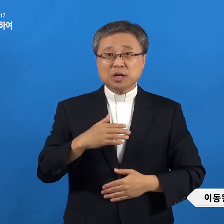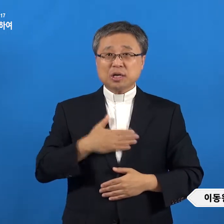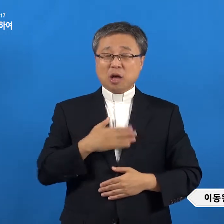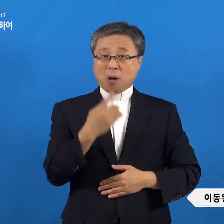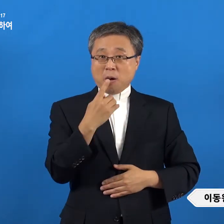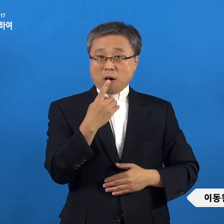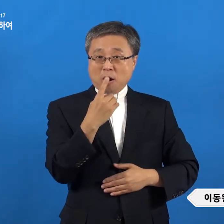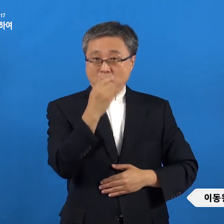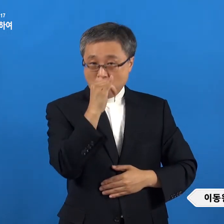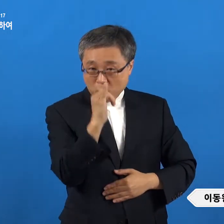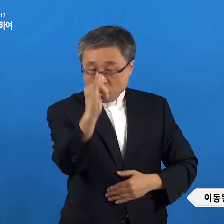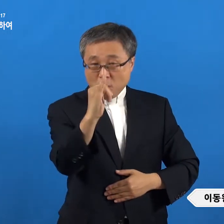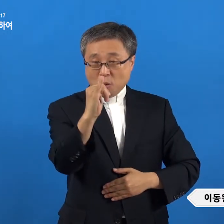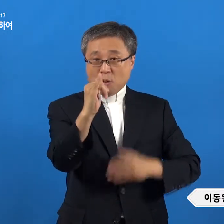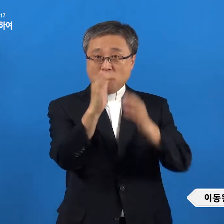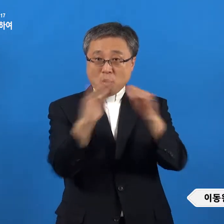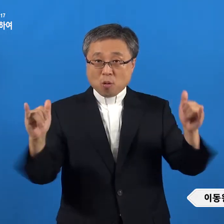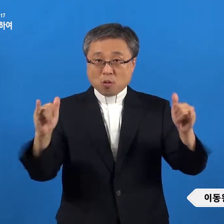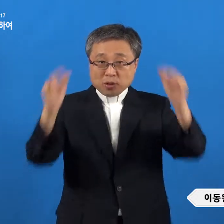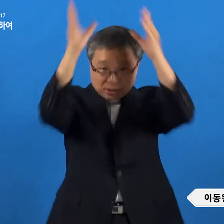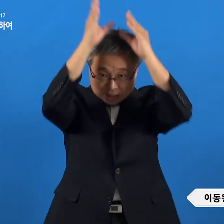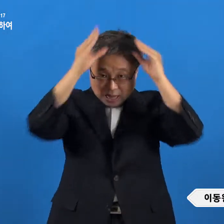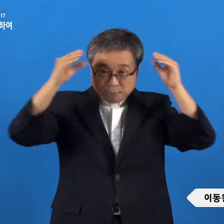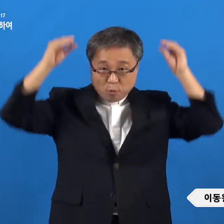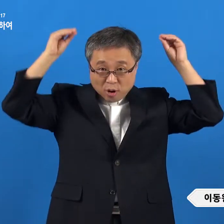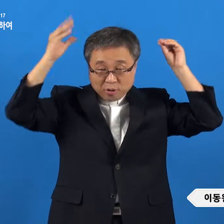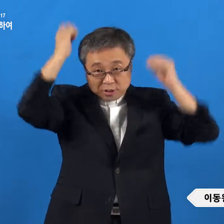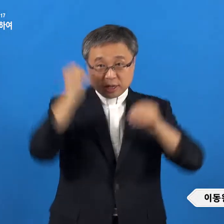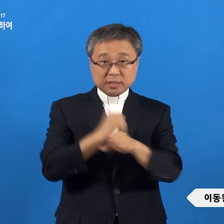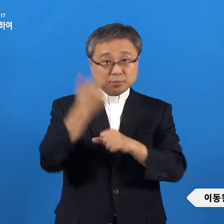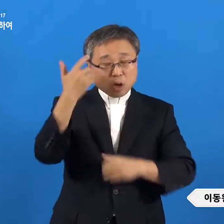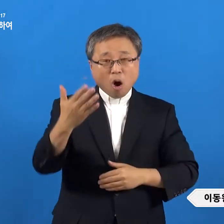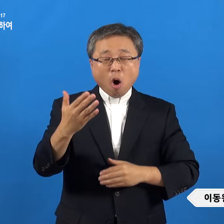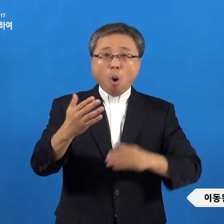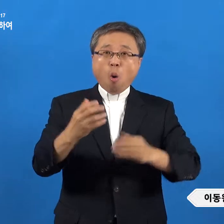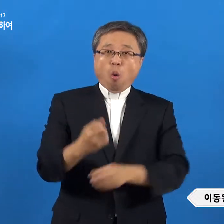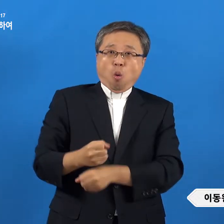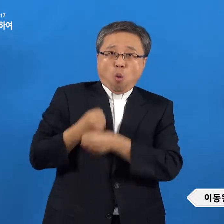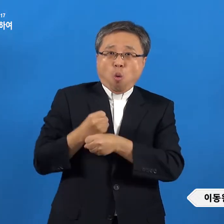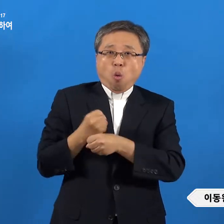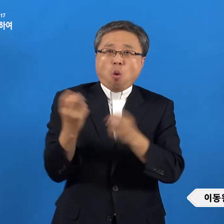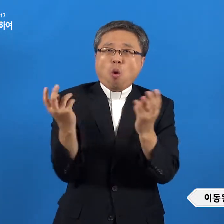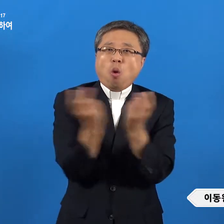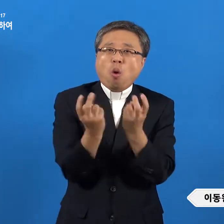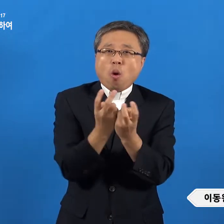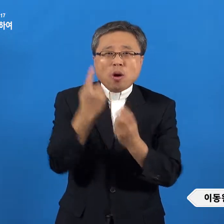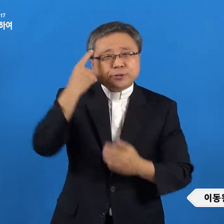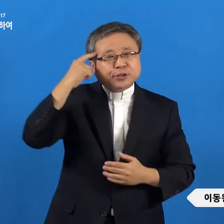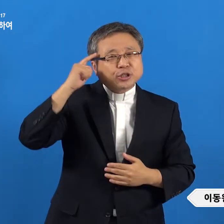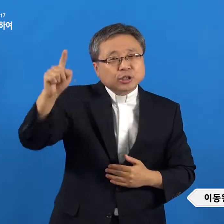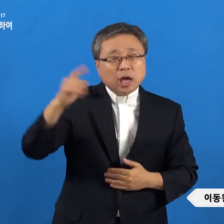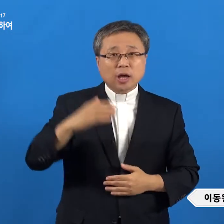나폴레온을 기억하십니까? 군사 전략의 천재, 이 나폴레온이